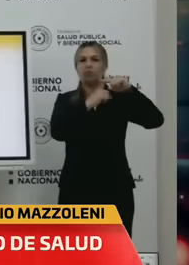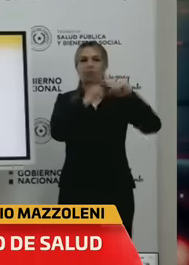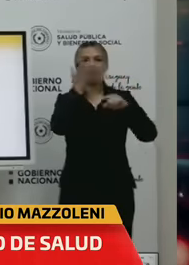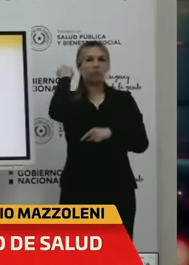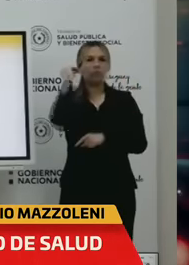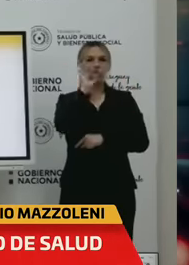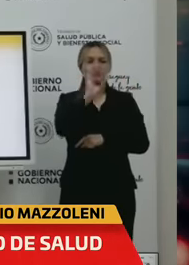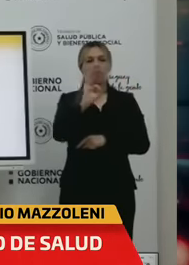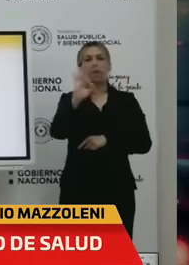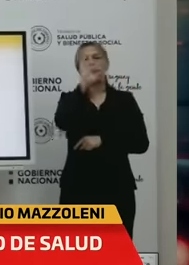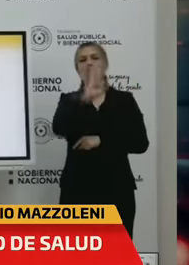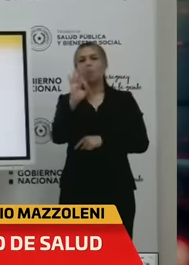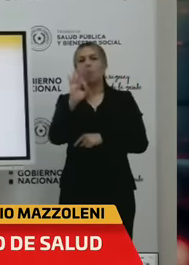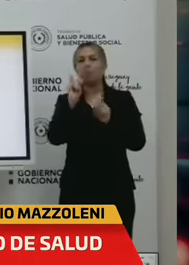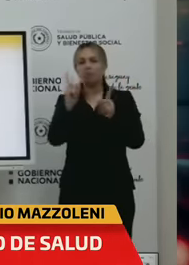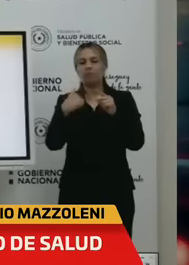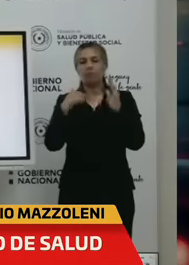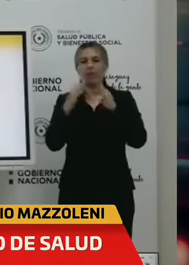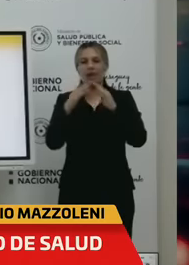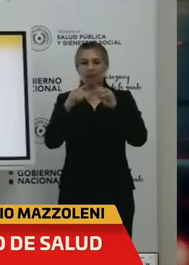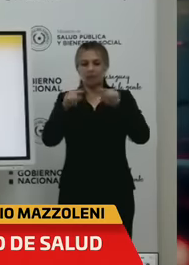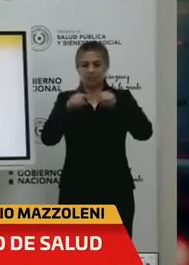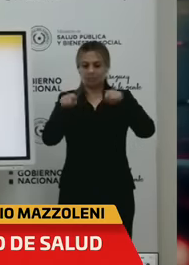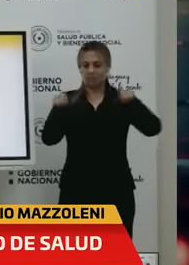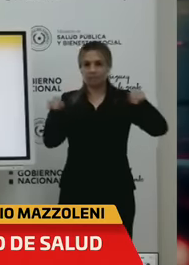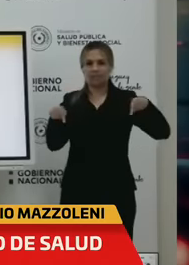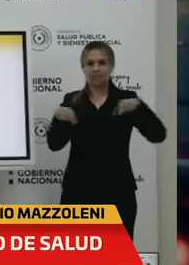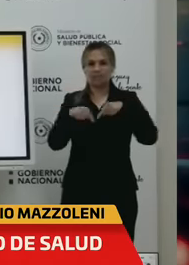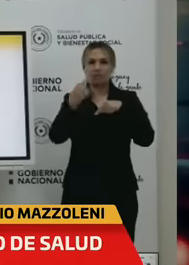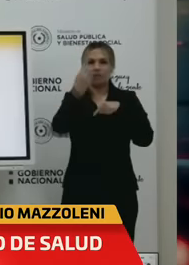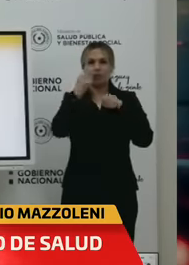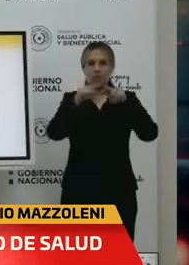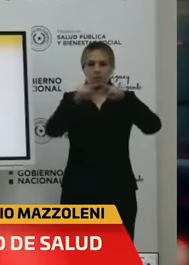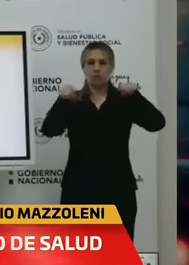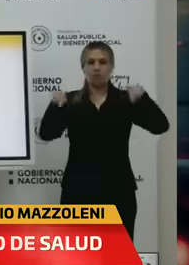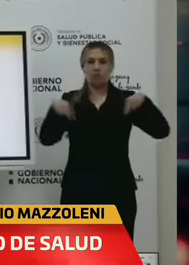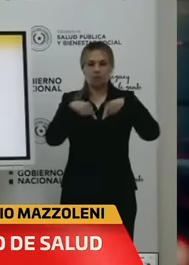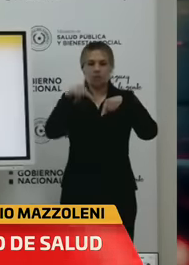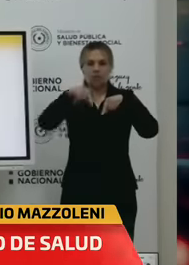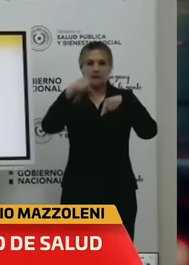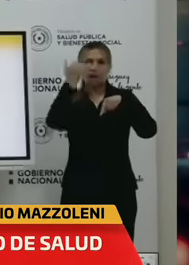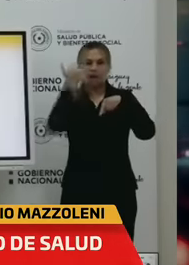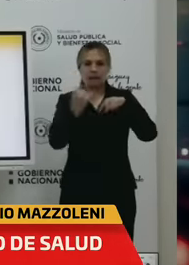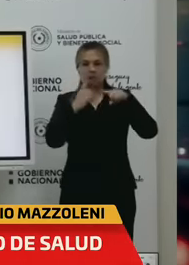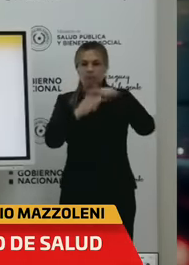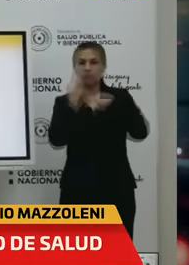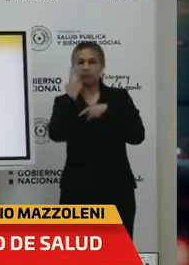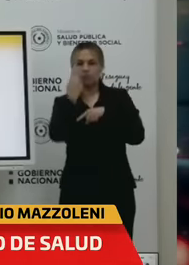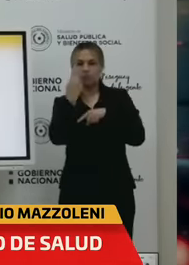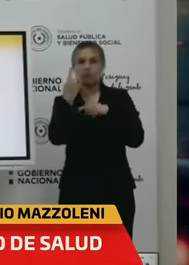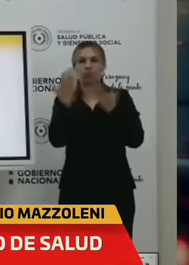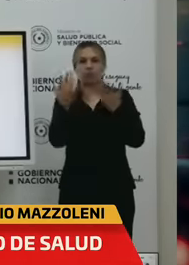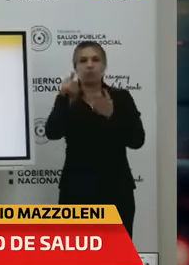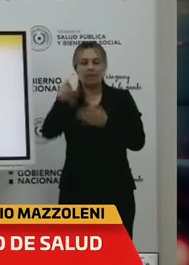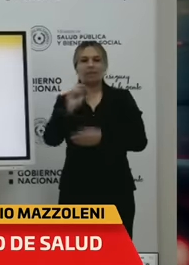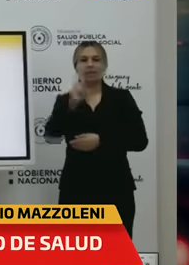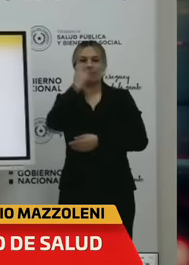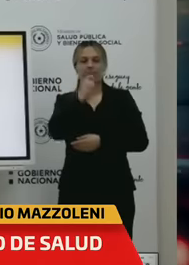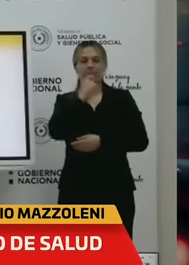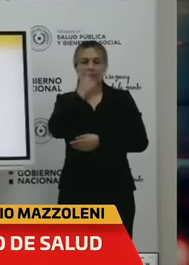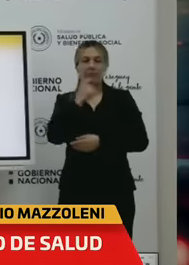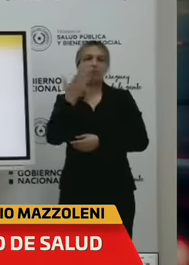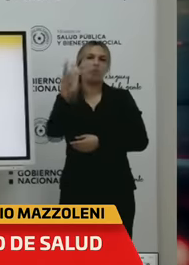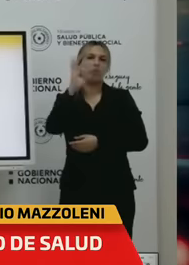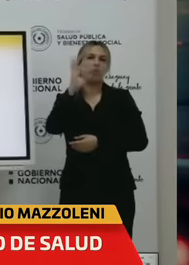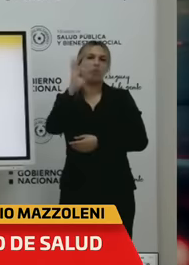contacto identificable, esas son las personas que tienen síntomas y hay que hacer el test. Si tenemos una persona